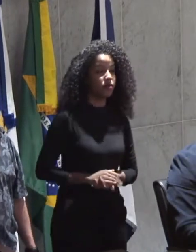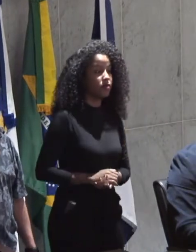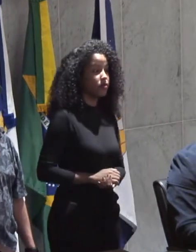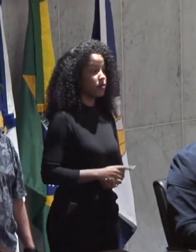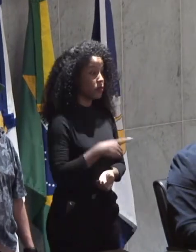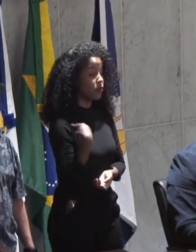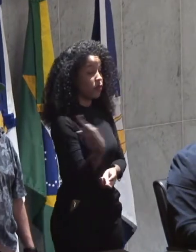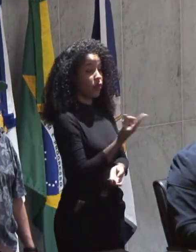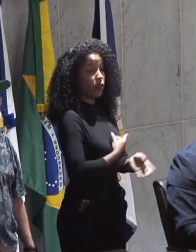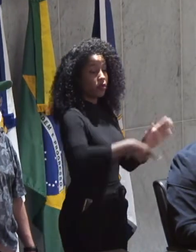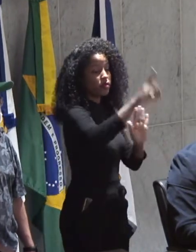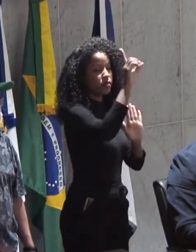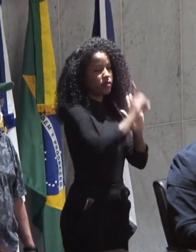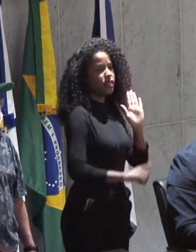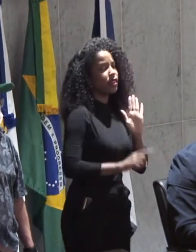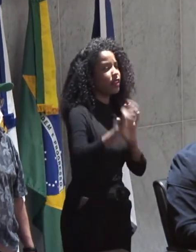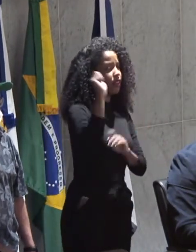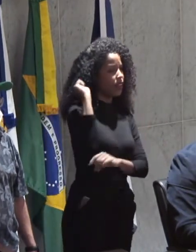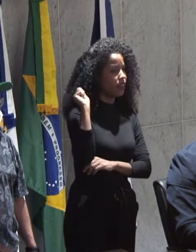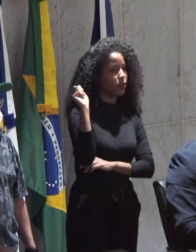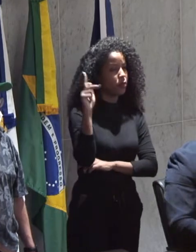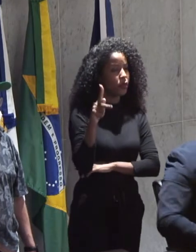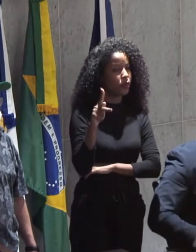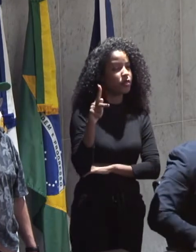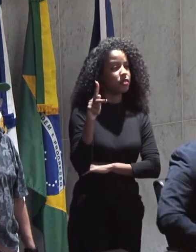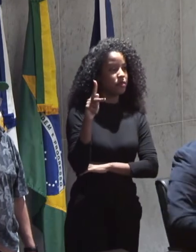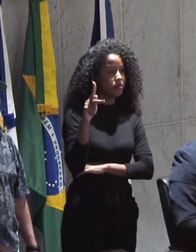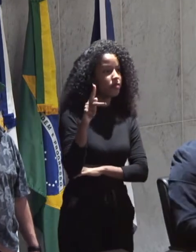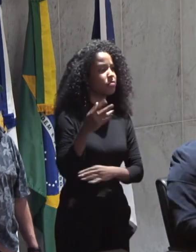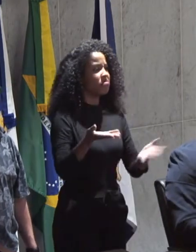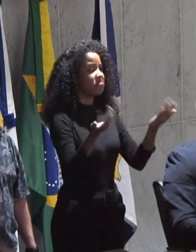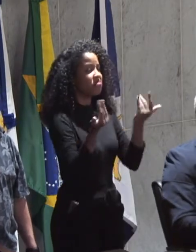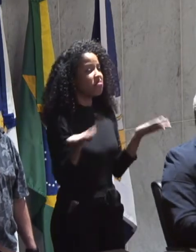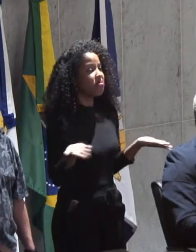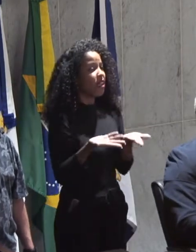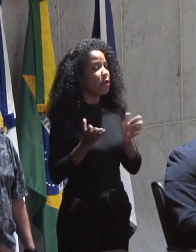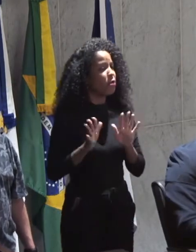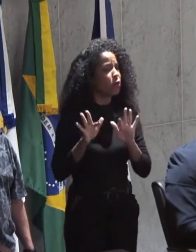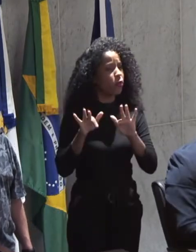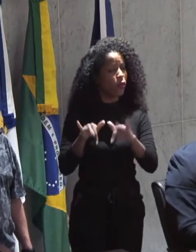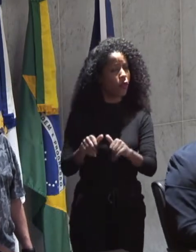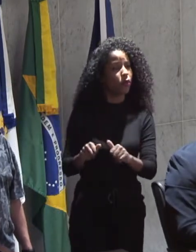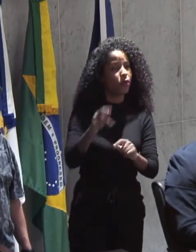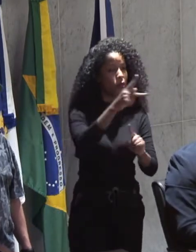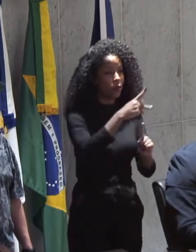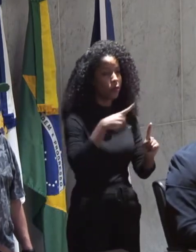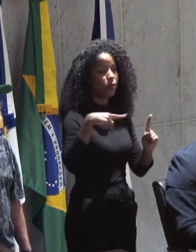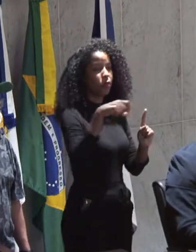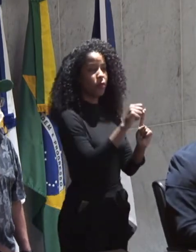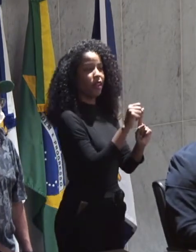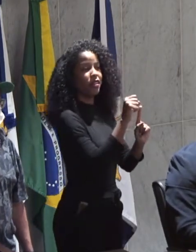Nossos direitos de se aposentar querem acabar e a Previdência